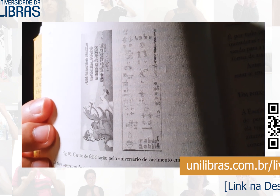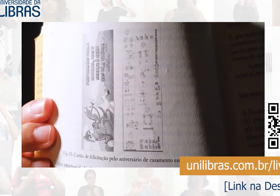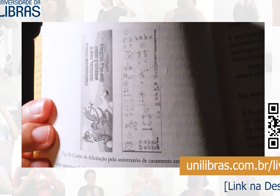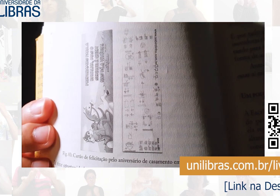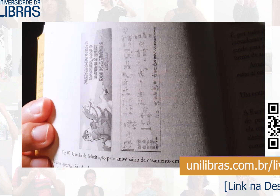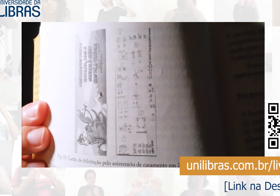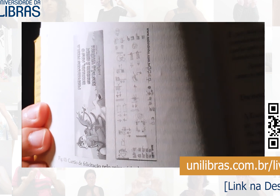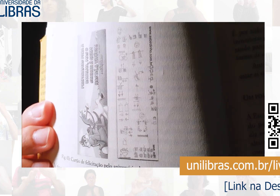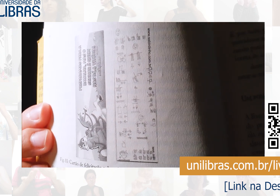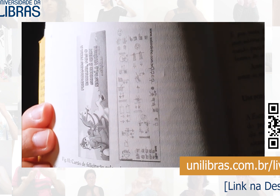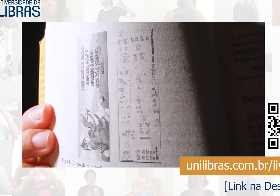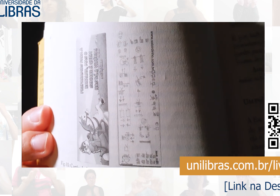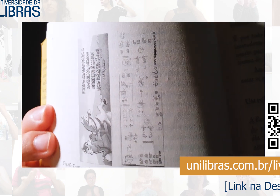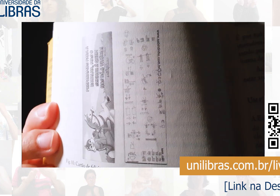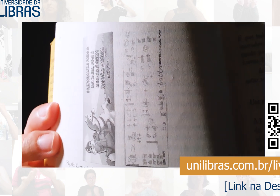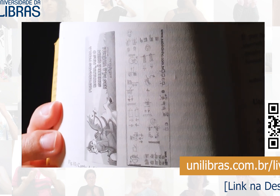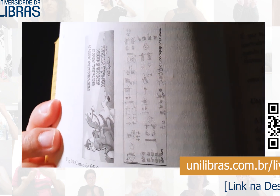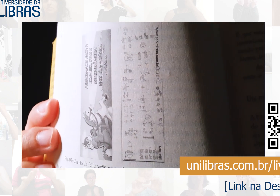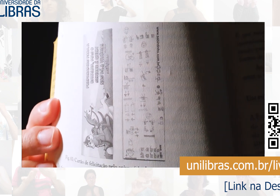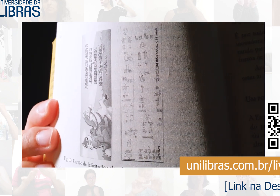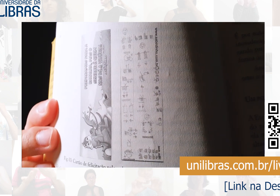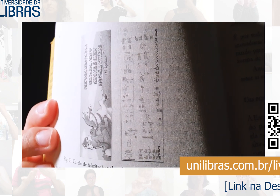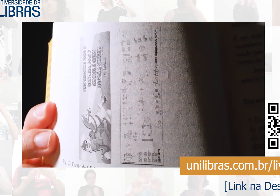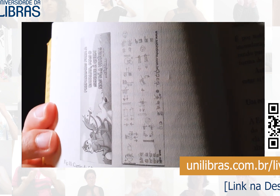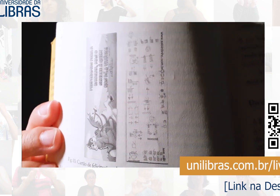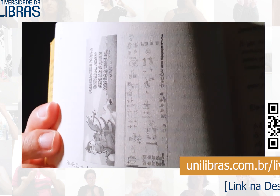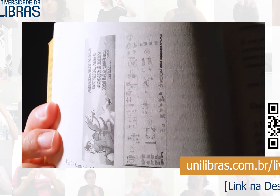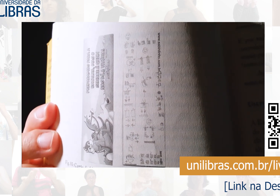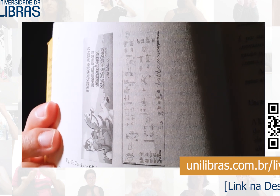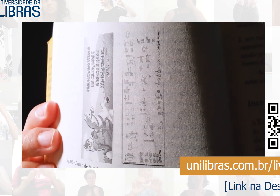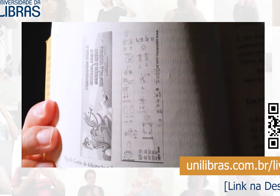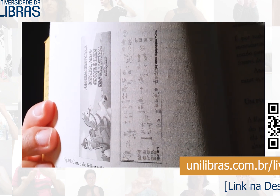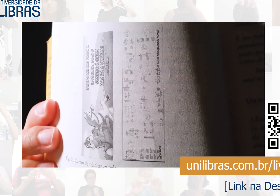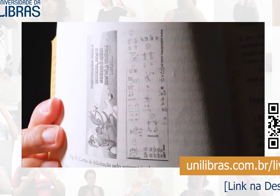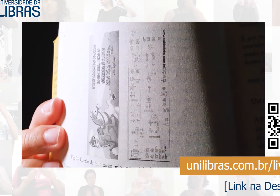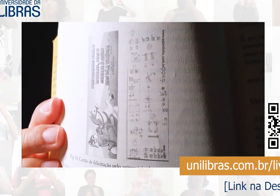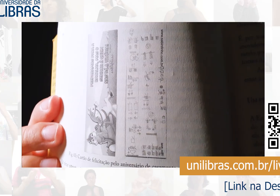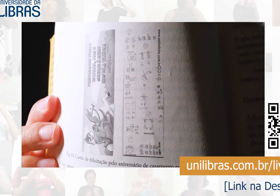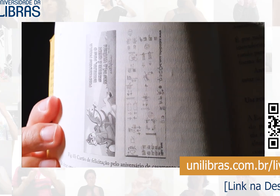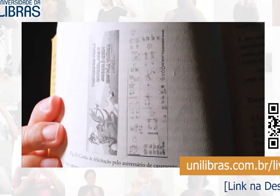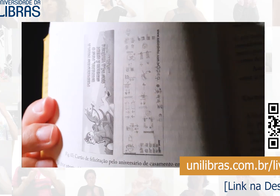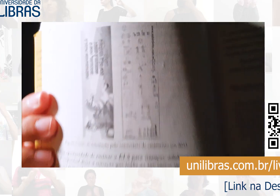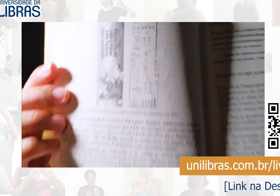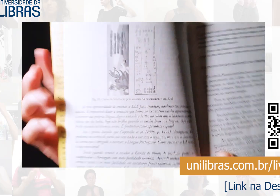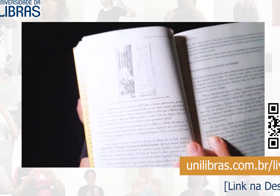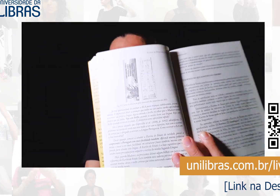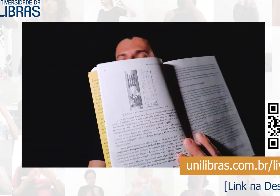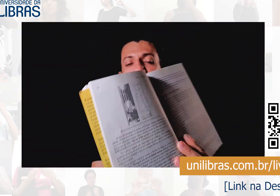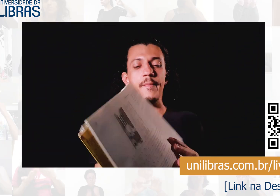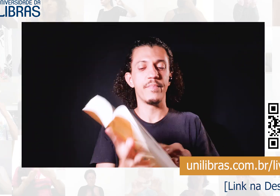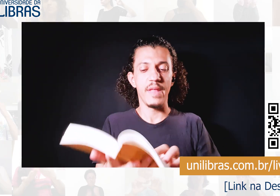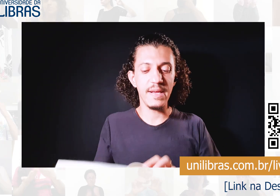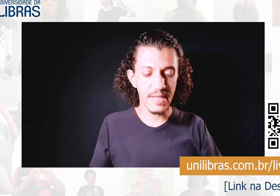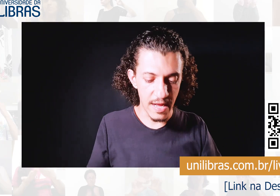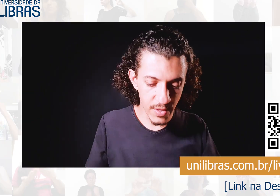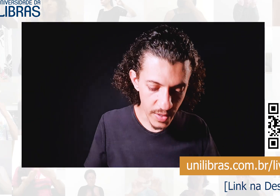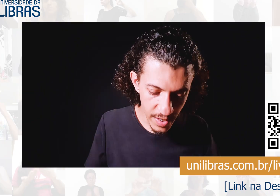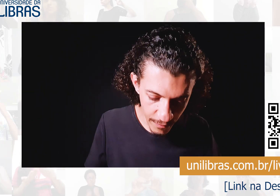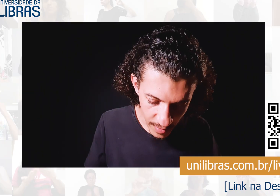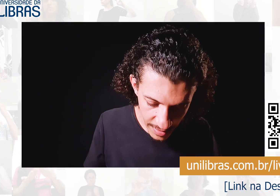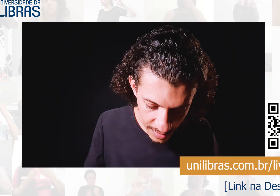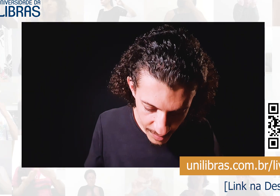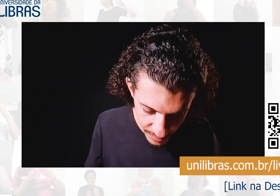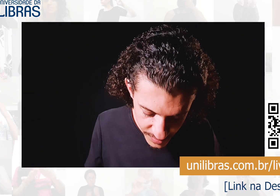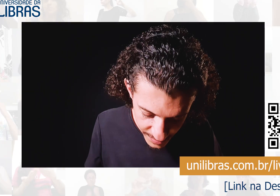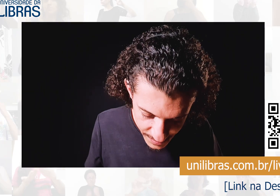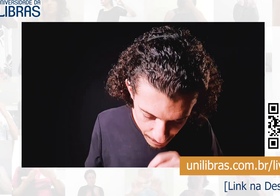Esse momento todo de estudo que eu e a Raquel tivemos de escrita de sinais, minha mãe começou a ter também. E a gente foi passando para ela. Esse cartão aqui,